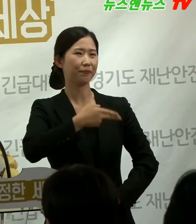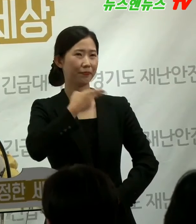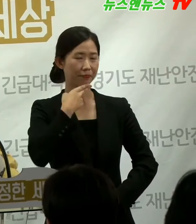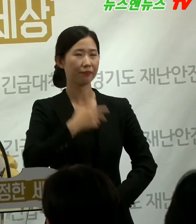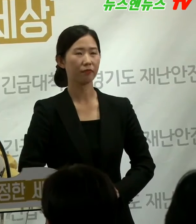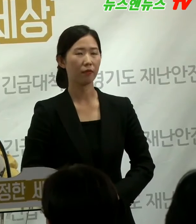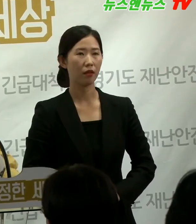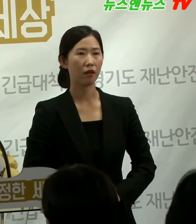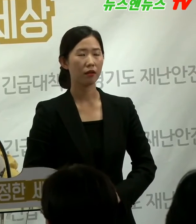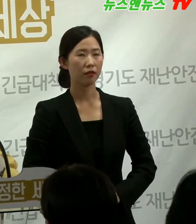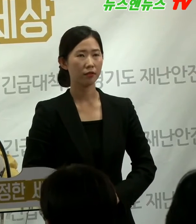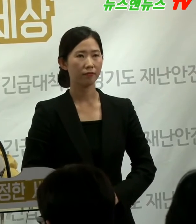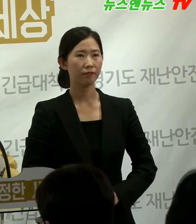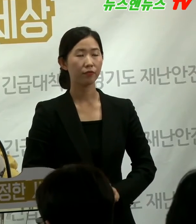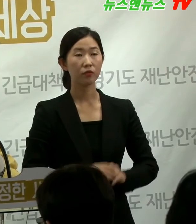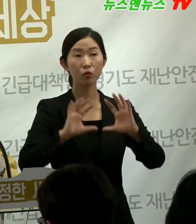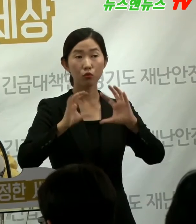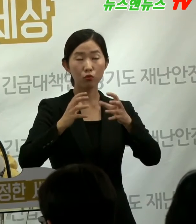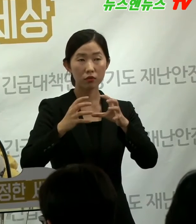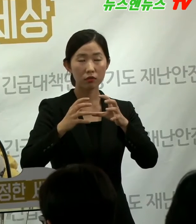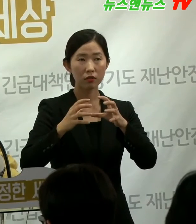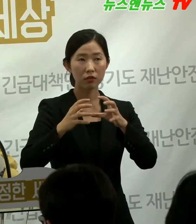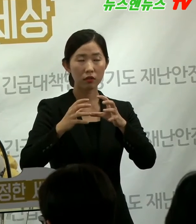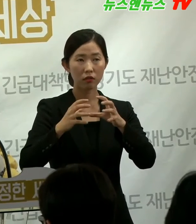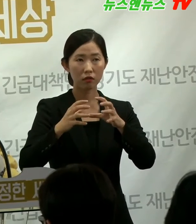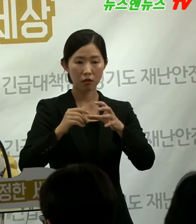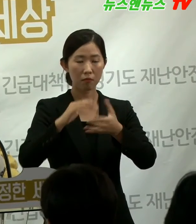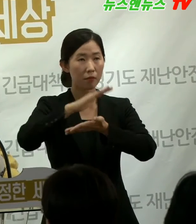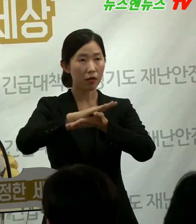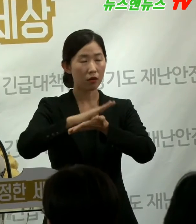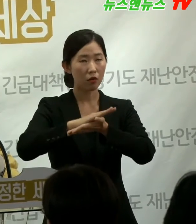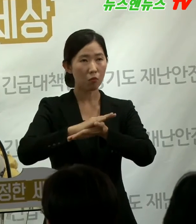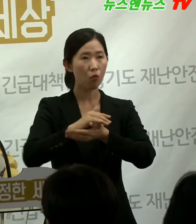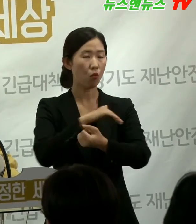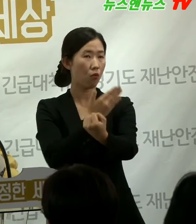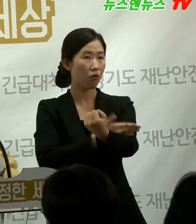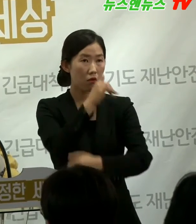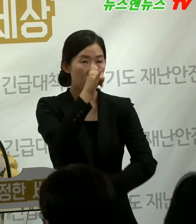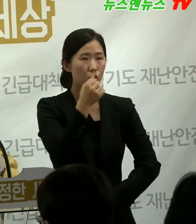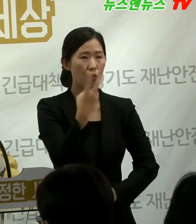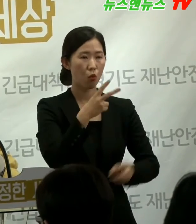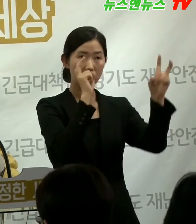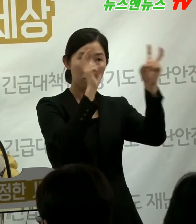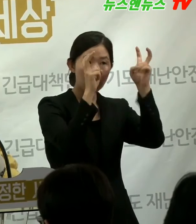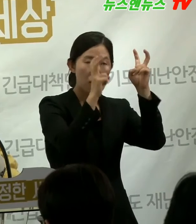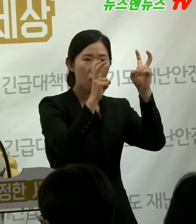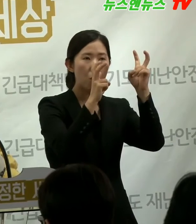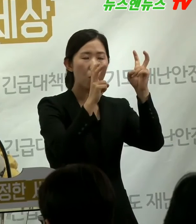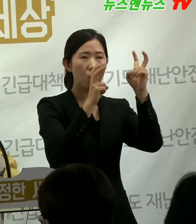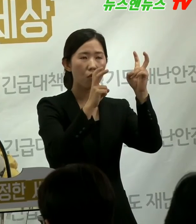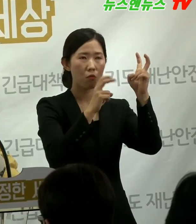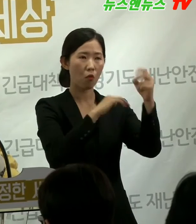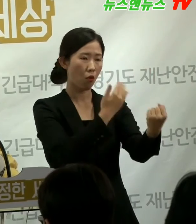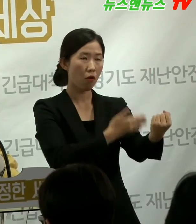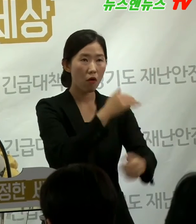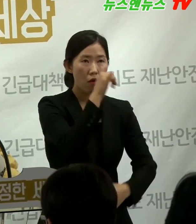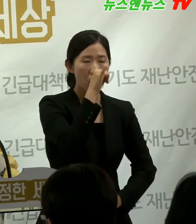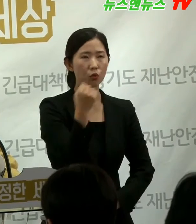국채 발행 권한도 있고 기채 권한도 있고 또 세금에 대한 권한도 가지고 있는